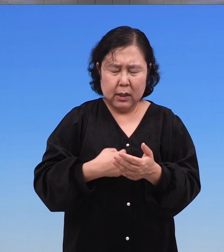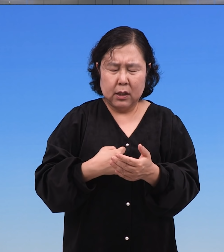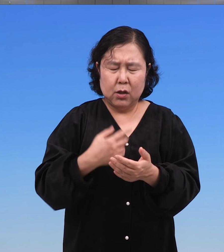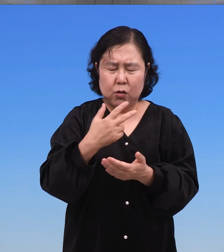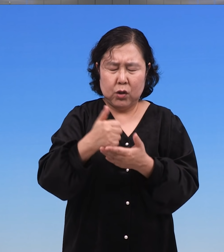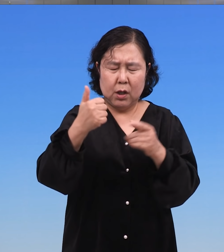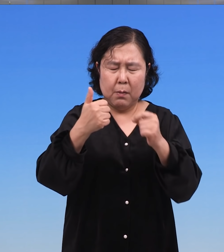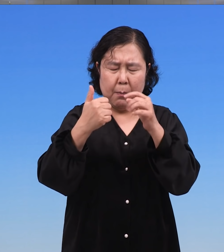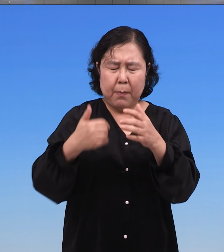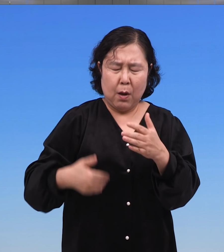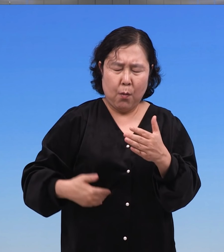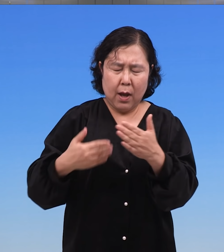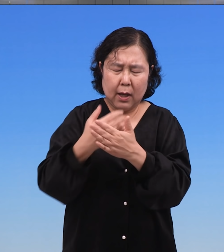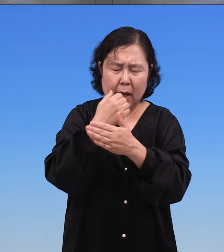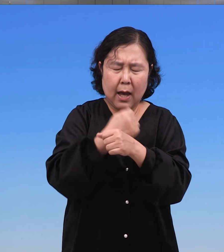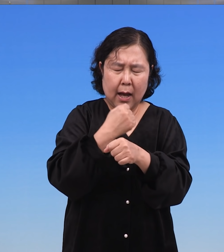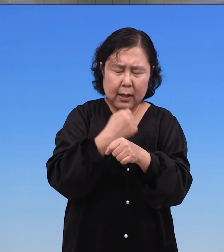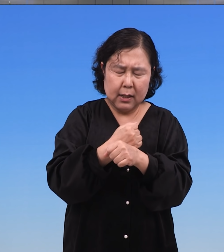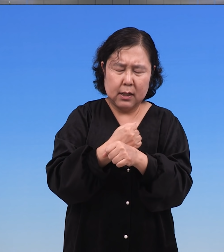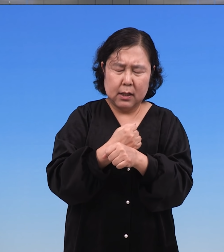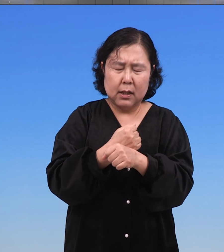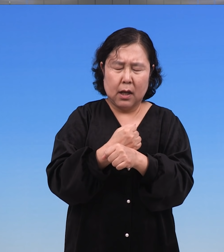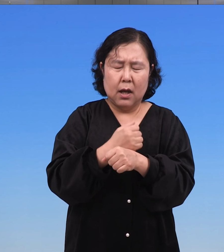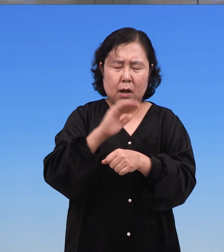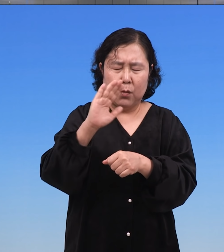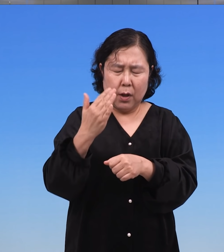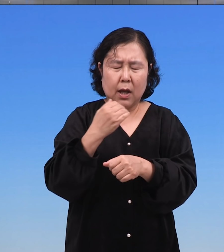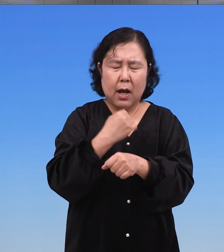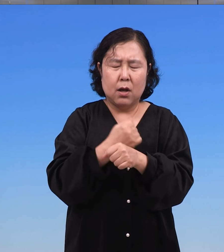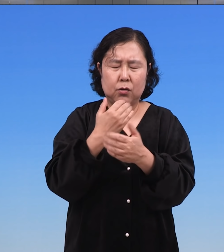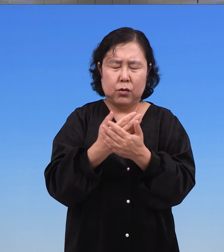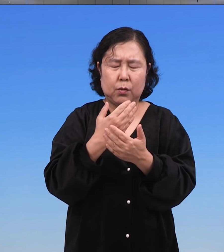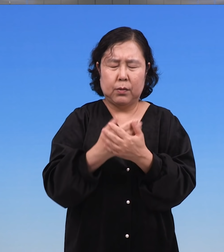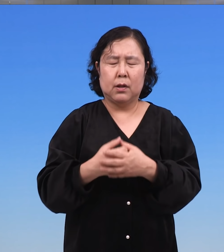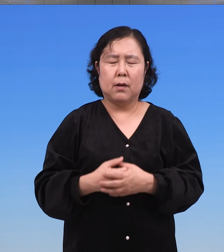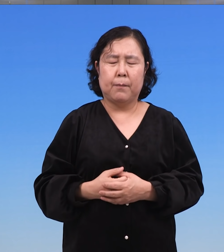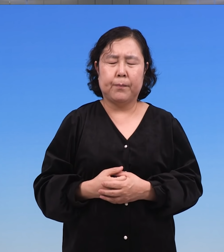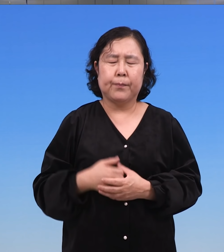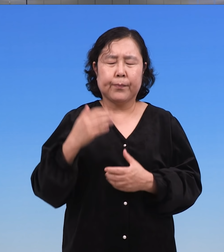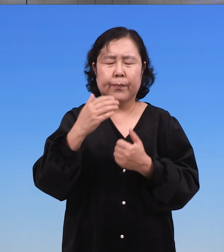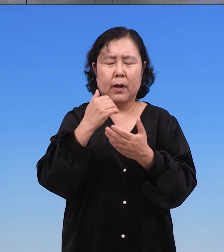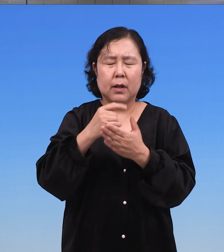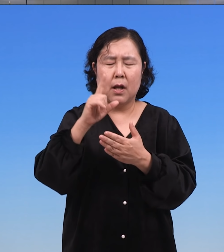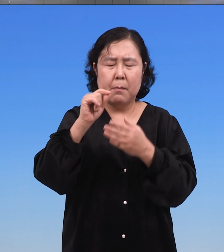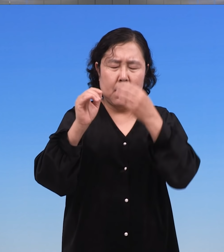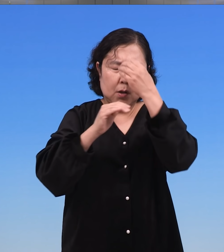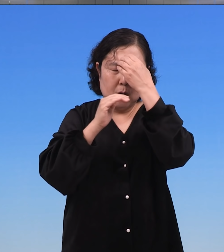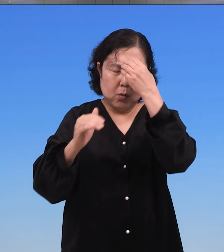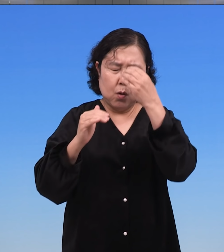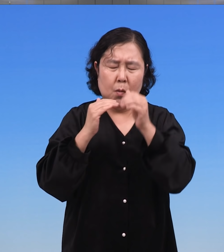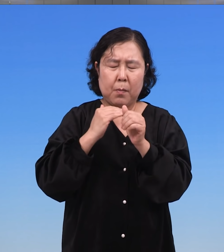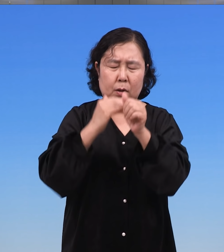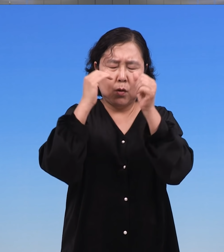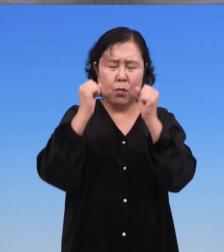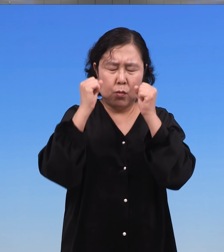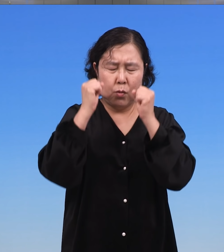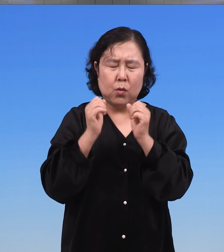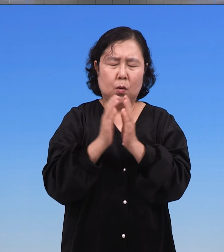나 자신이 주님 앞에 회개하는 도구로 이것이 쓰여지도록 은혜 내려주시기를 원합니다. 하나님, 일만수도